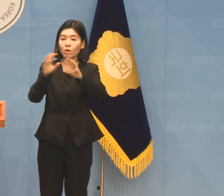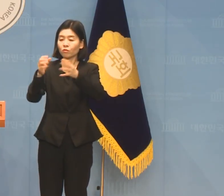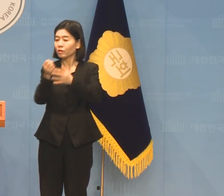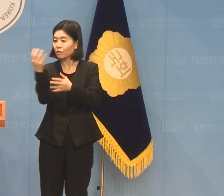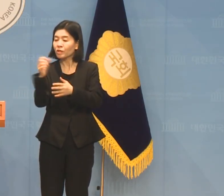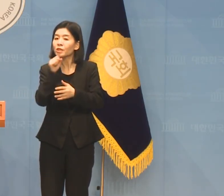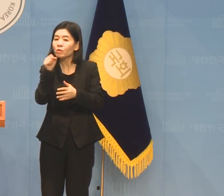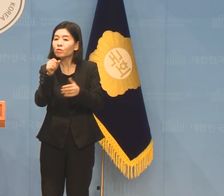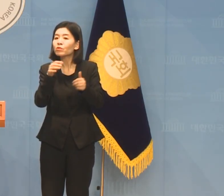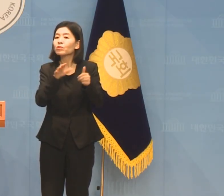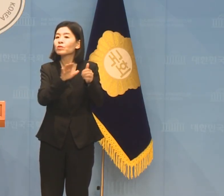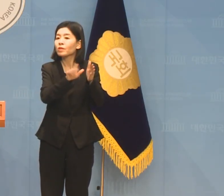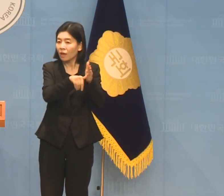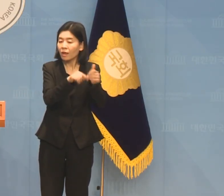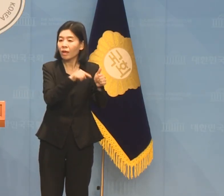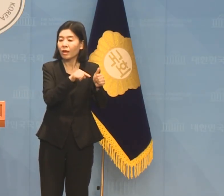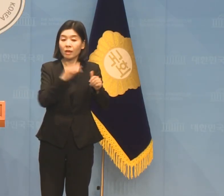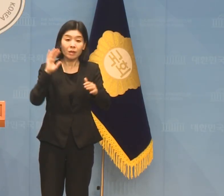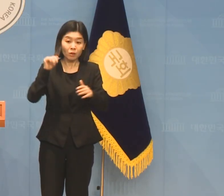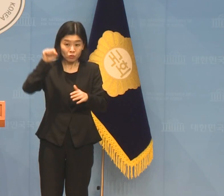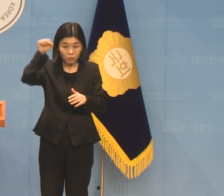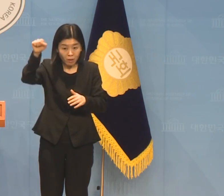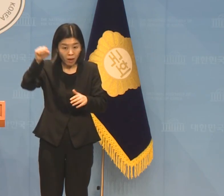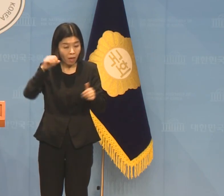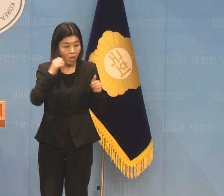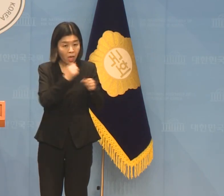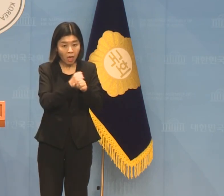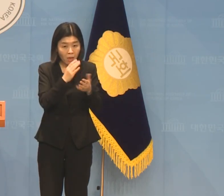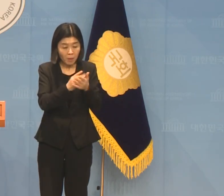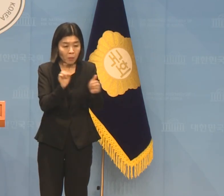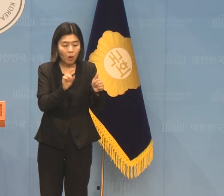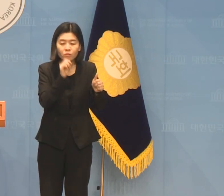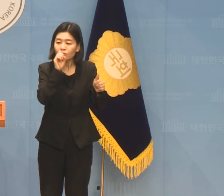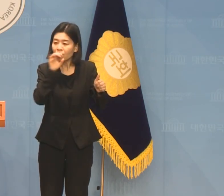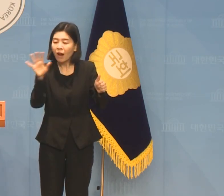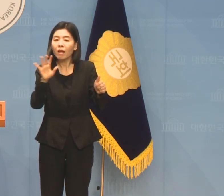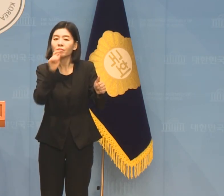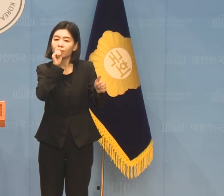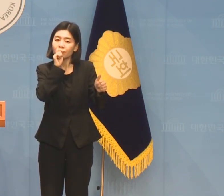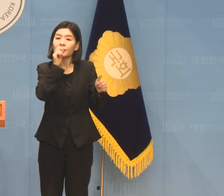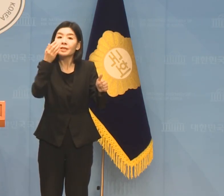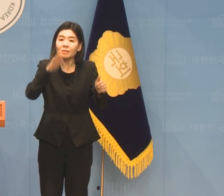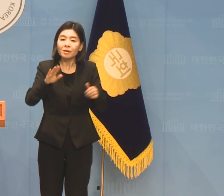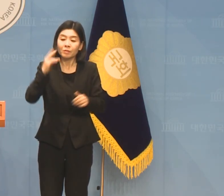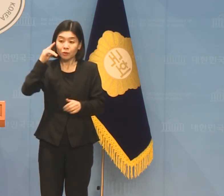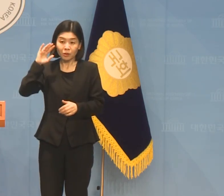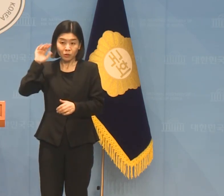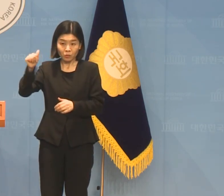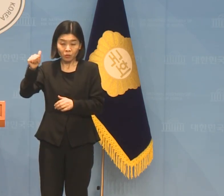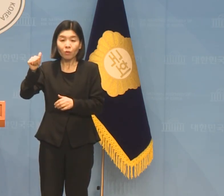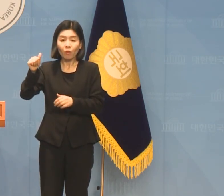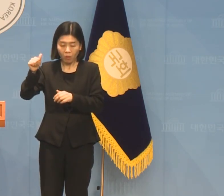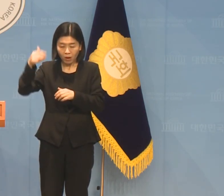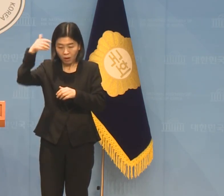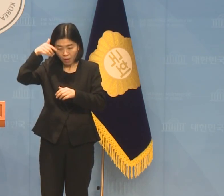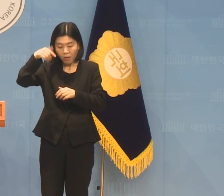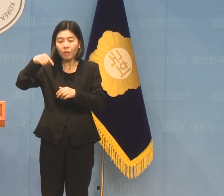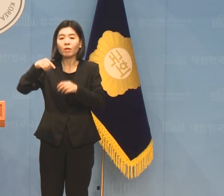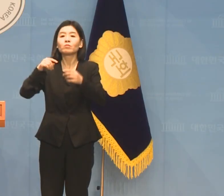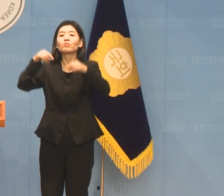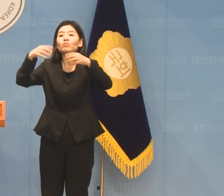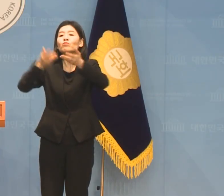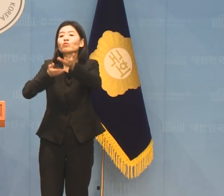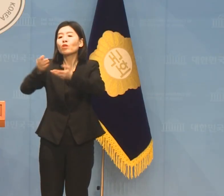인터뷰에서 대선 출마 여부에 대해서는 노코멘트를 하고 트럼프 행정부와의 무역 협상을 할 권한이